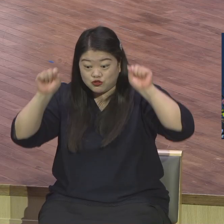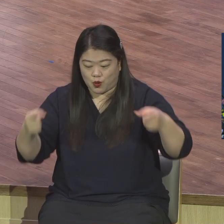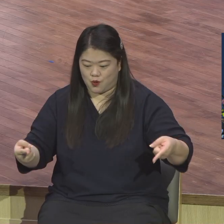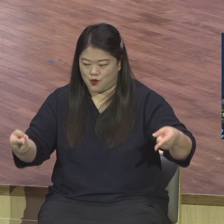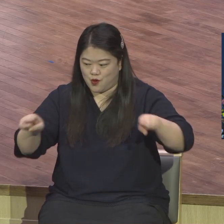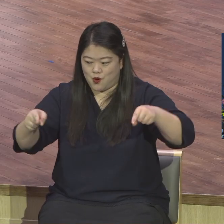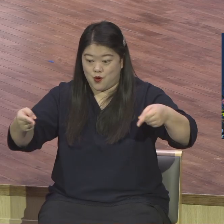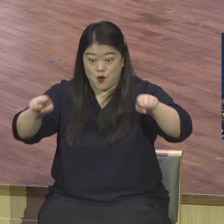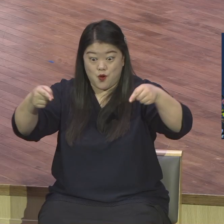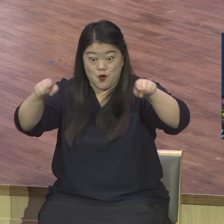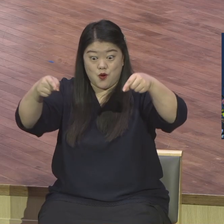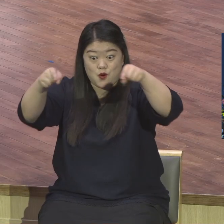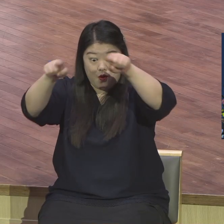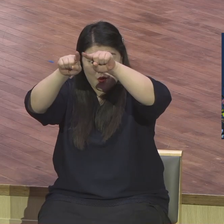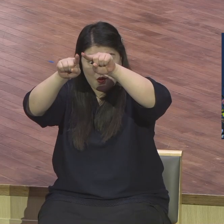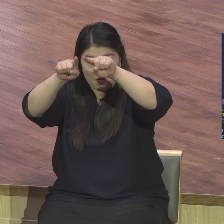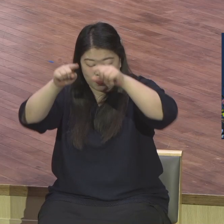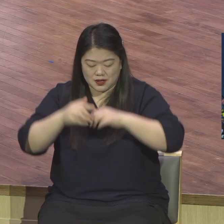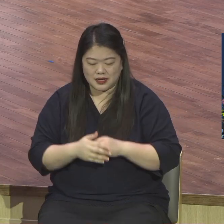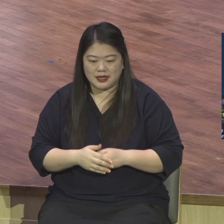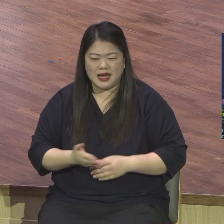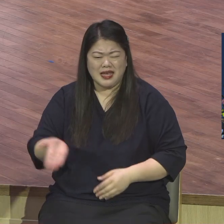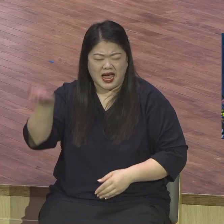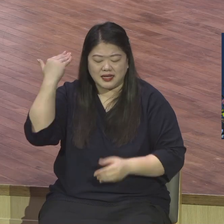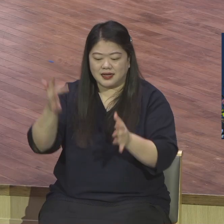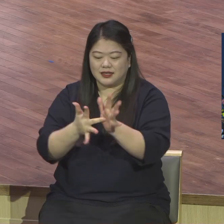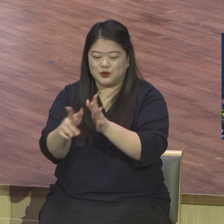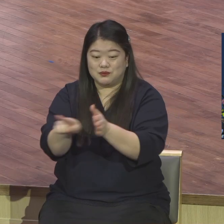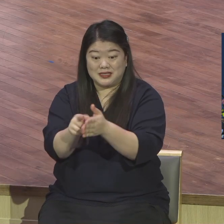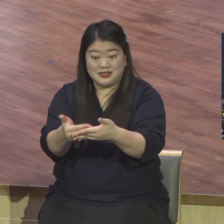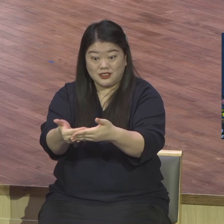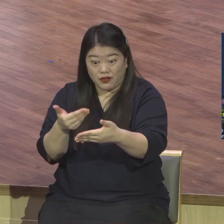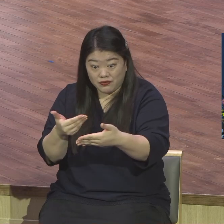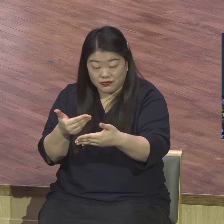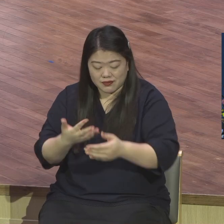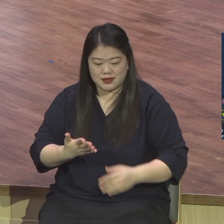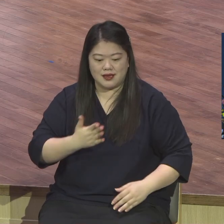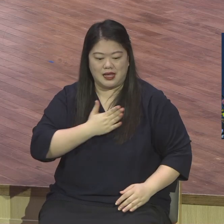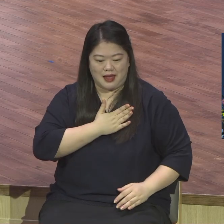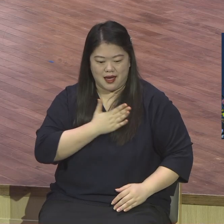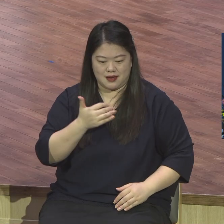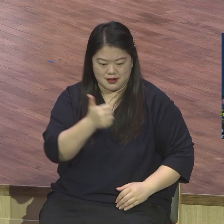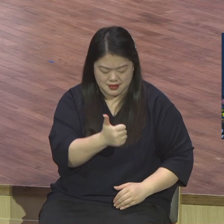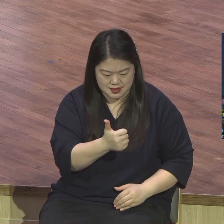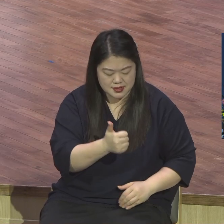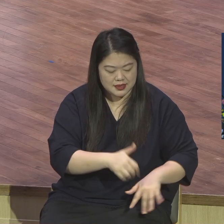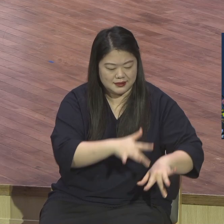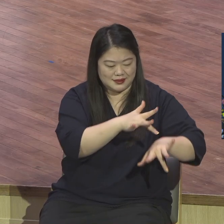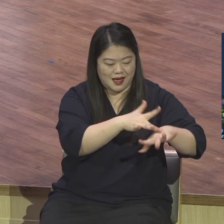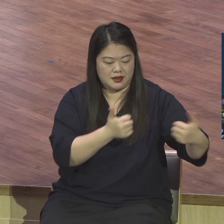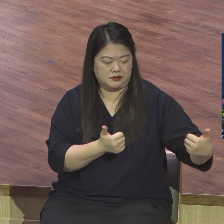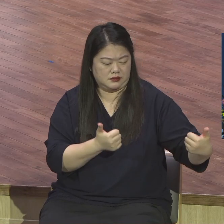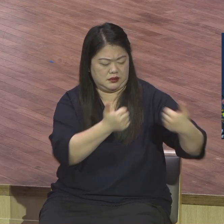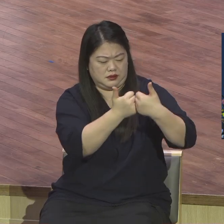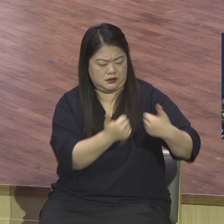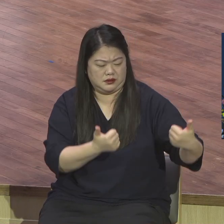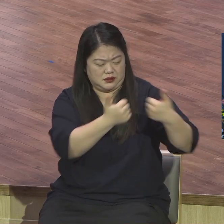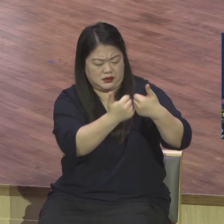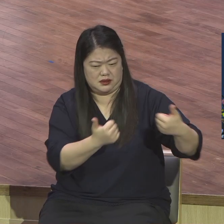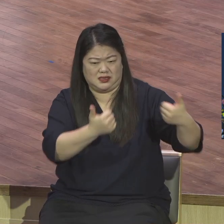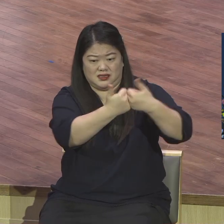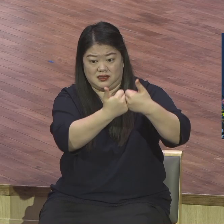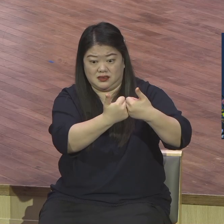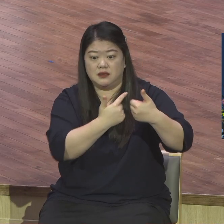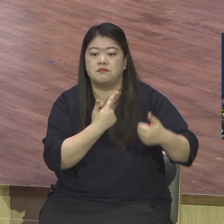것이 아니라 예수 그리스도. 그분이 하는 거예요. 다윗이 골리앗 앞에서 대진표